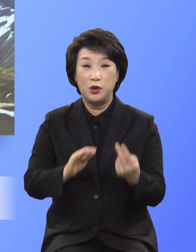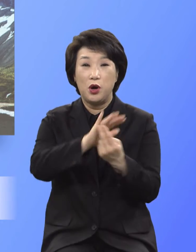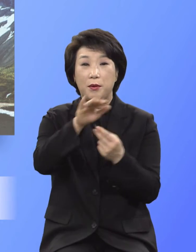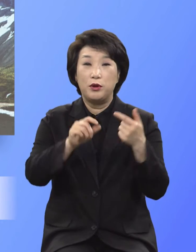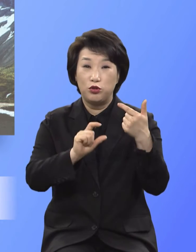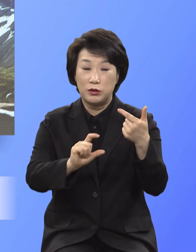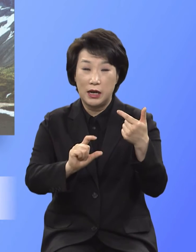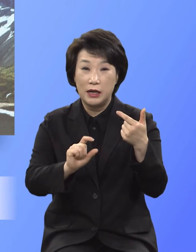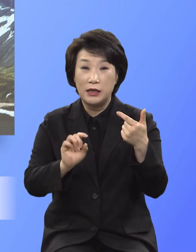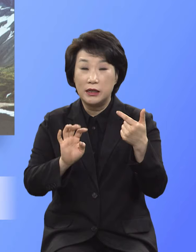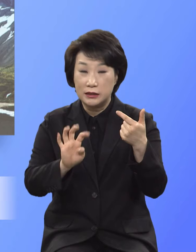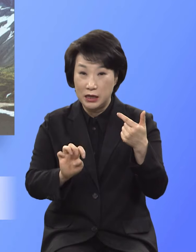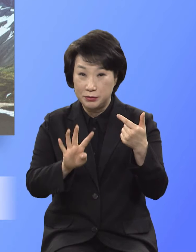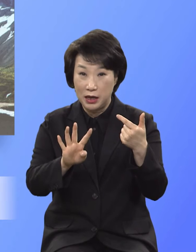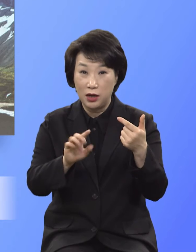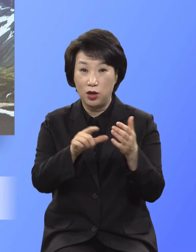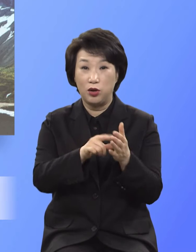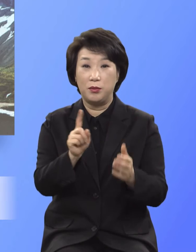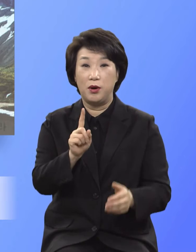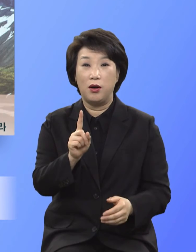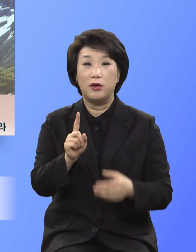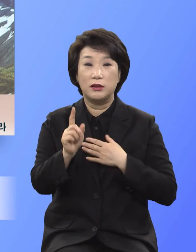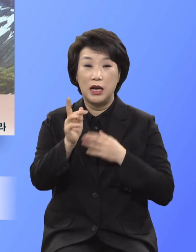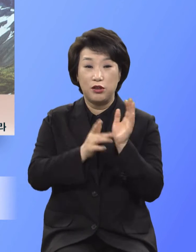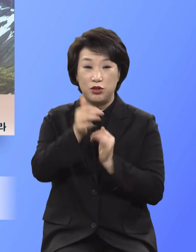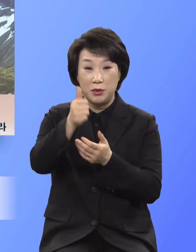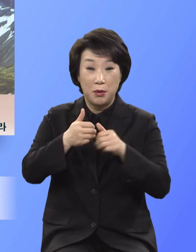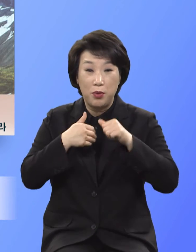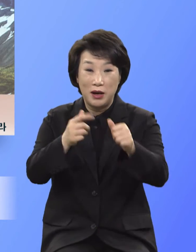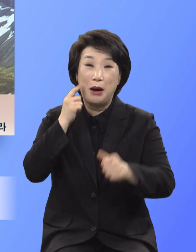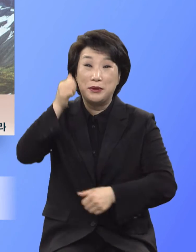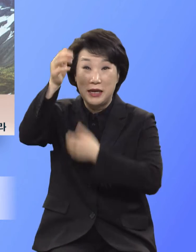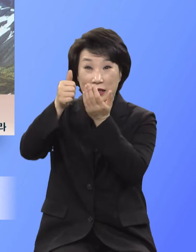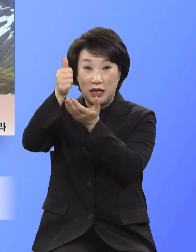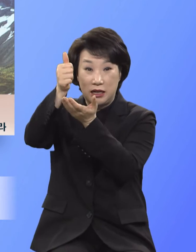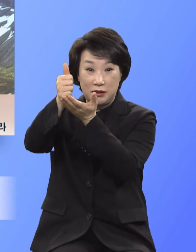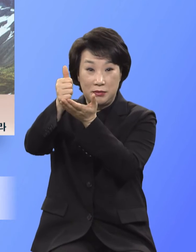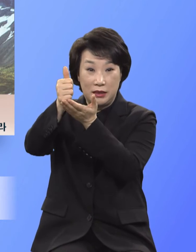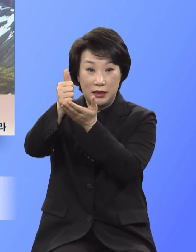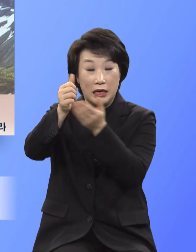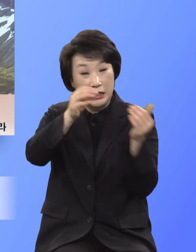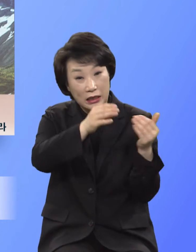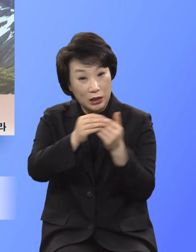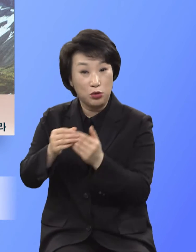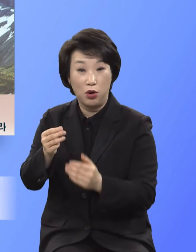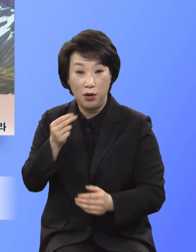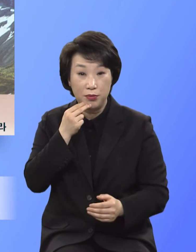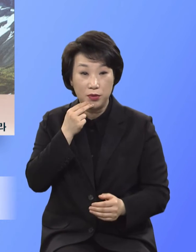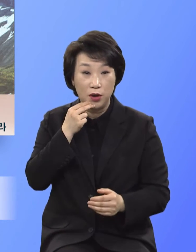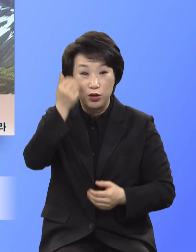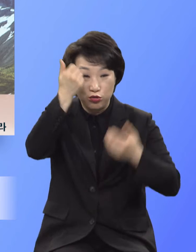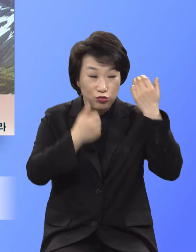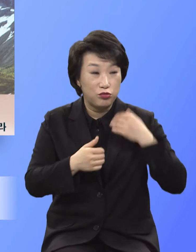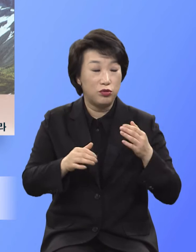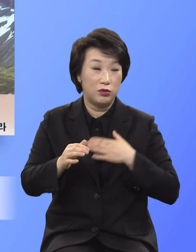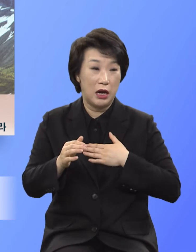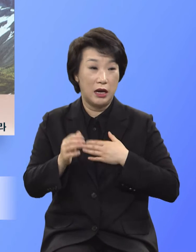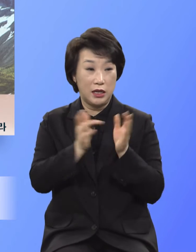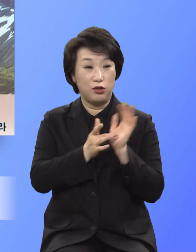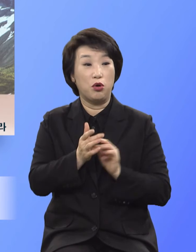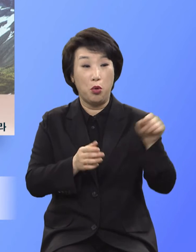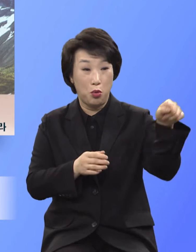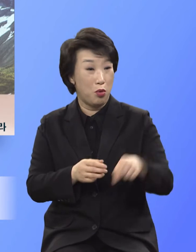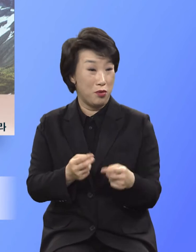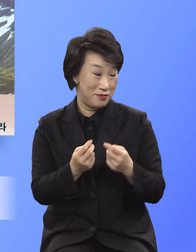요한복음 6장 44절에 나를 보내신 아버지께서 이끌지 않냐면